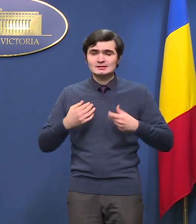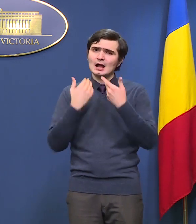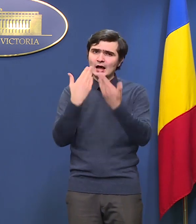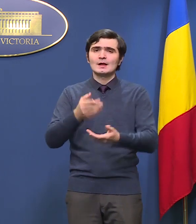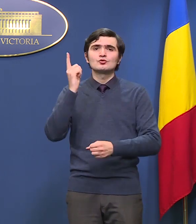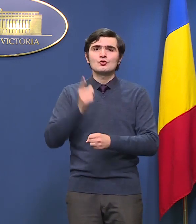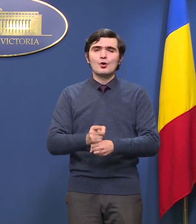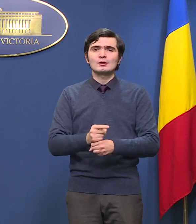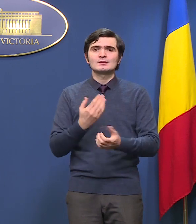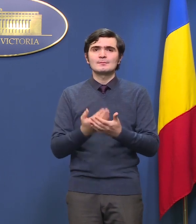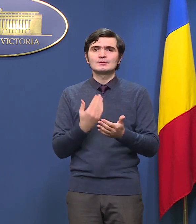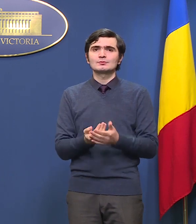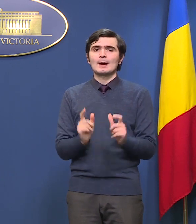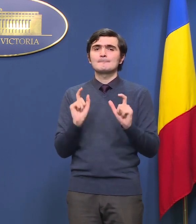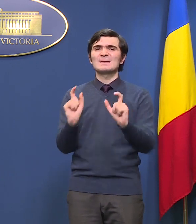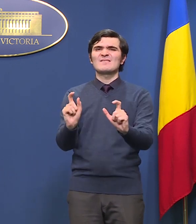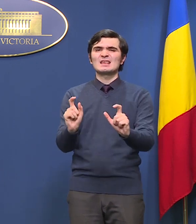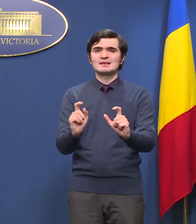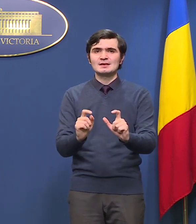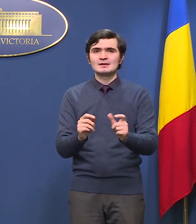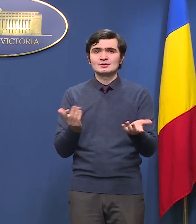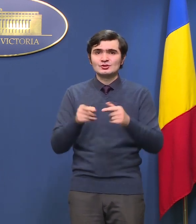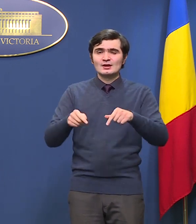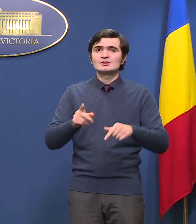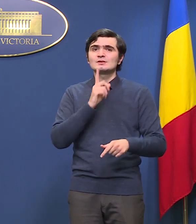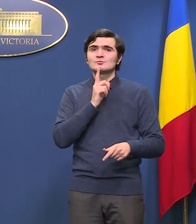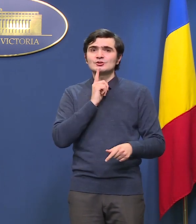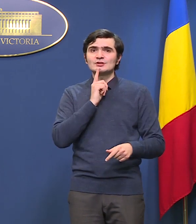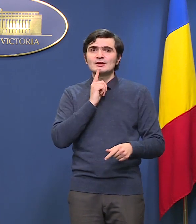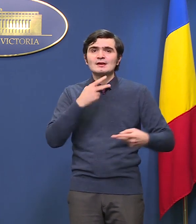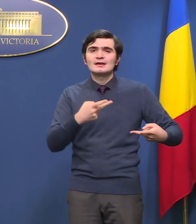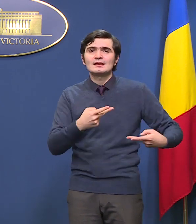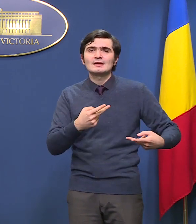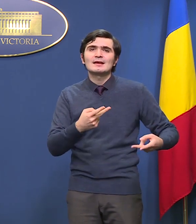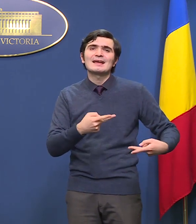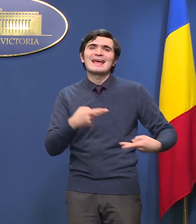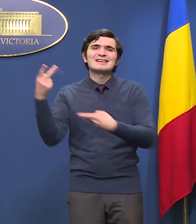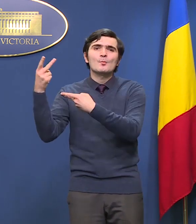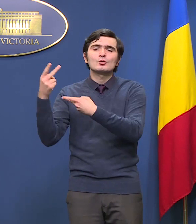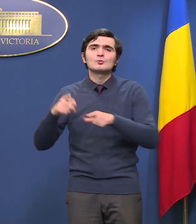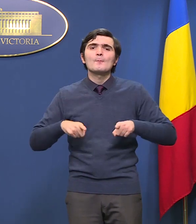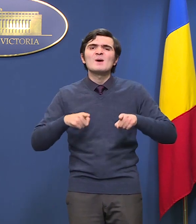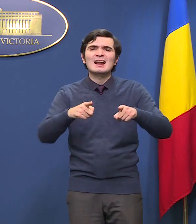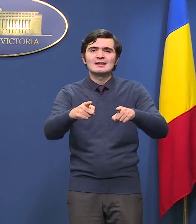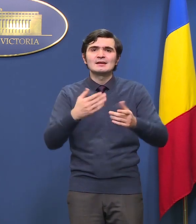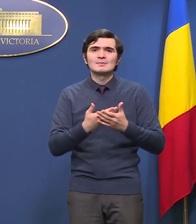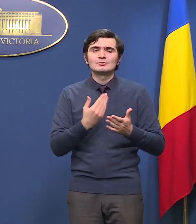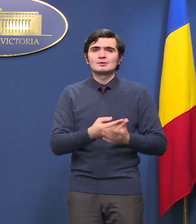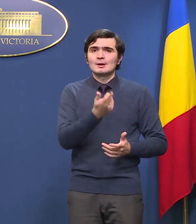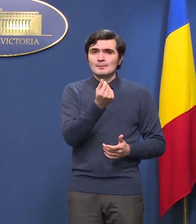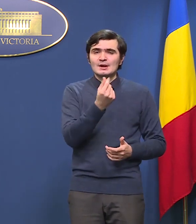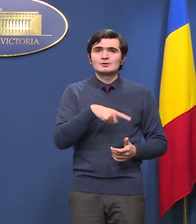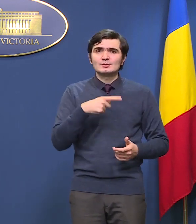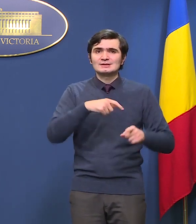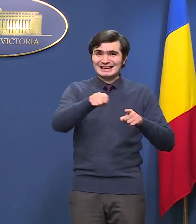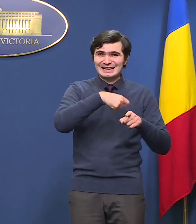a preveni ceea ce se numește exportul paralel. Din cauza prețului reglementat la foarte multe medicamente de la noi,